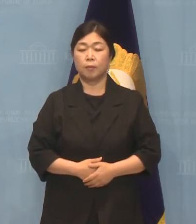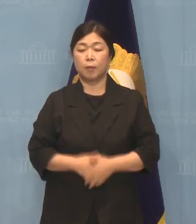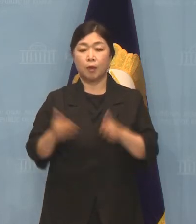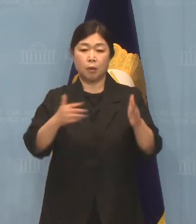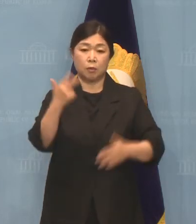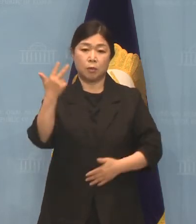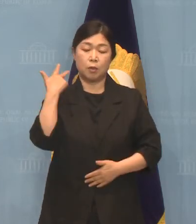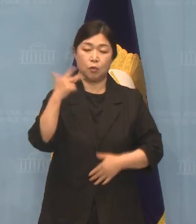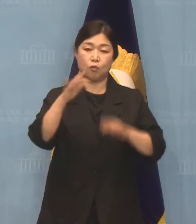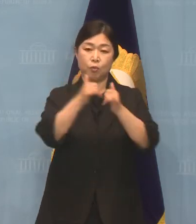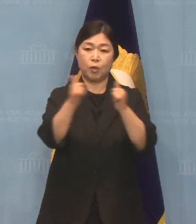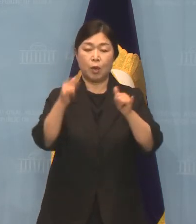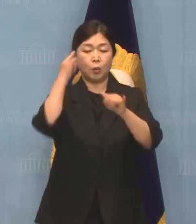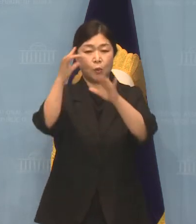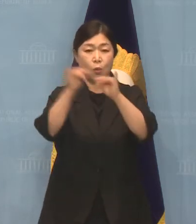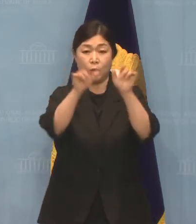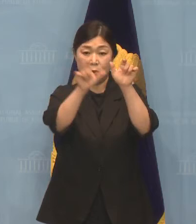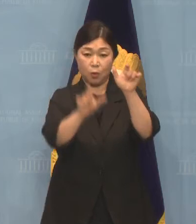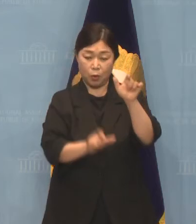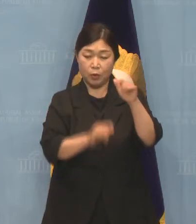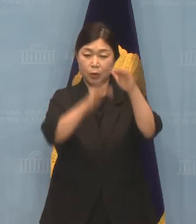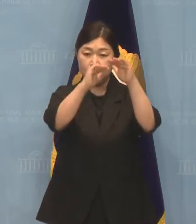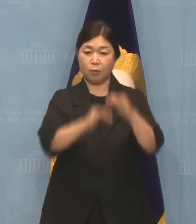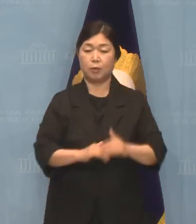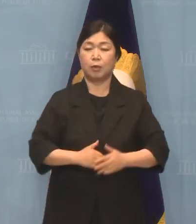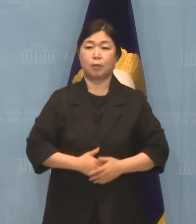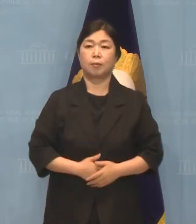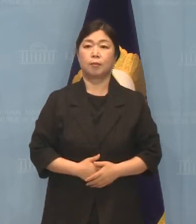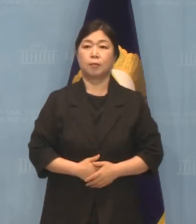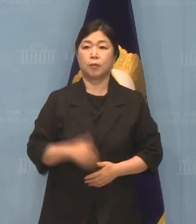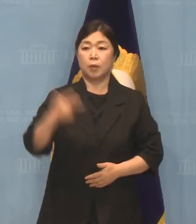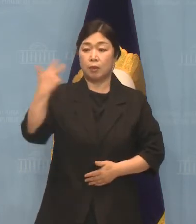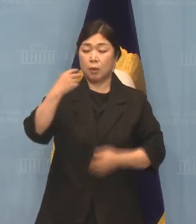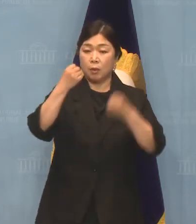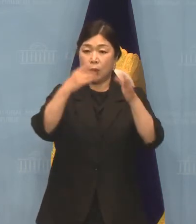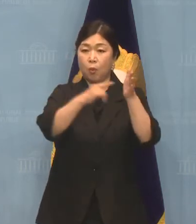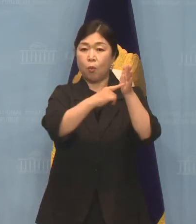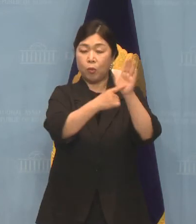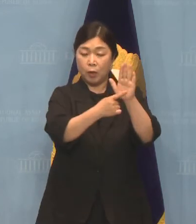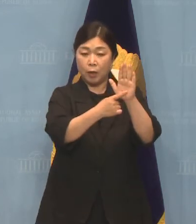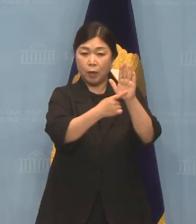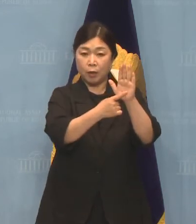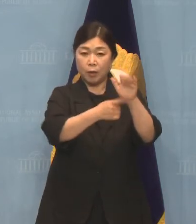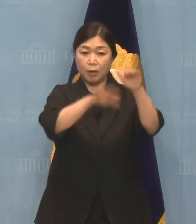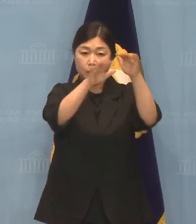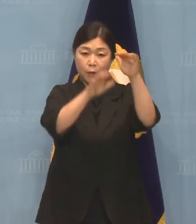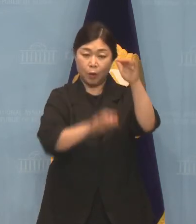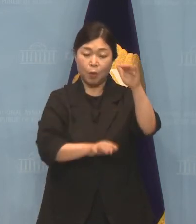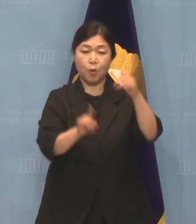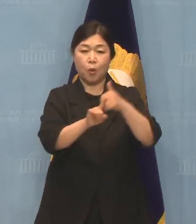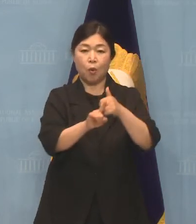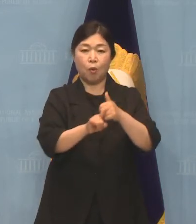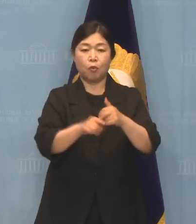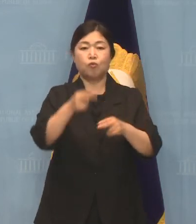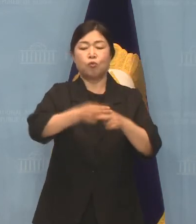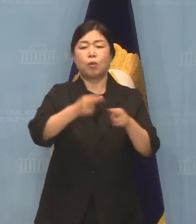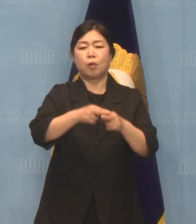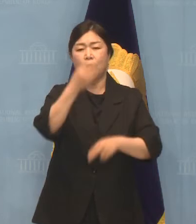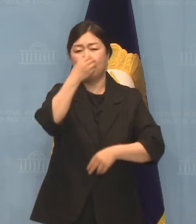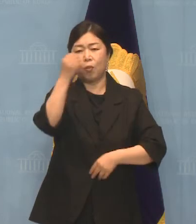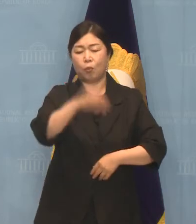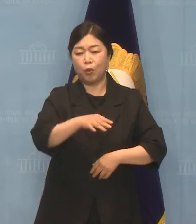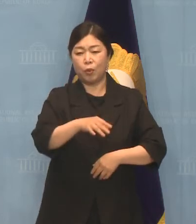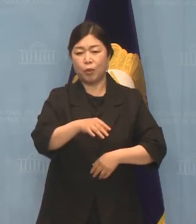다음은 지난주 국민동의 청원 접수 현황입니다. 지난주 새로 공개된 청원은 주방용 오물